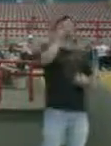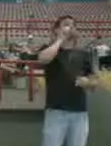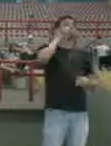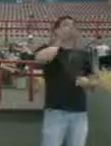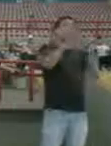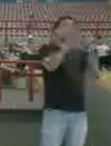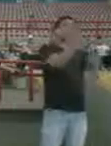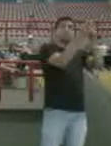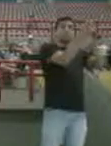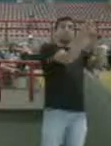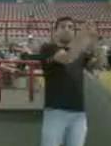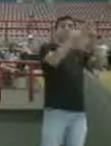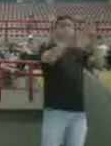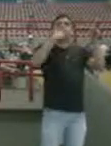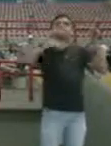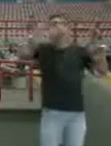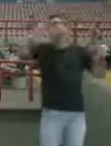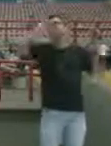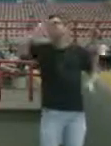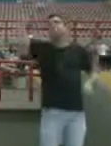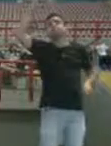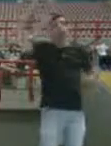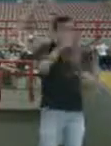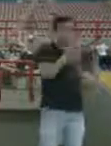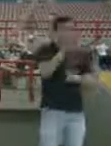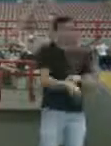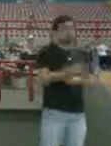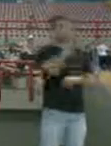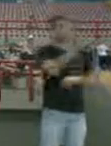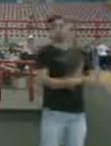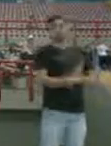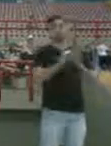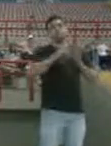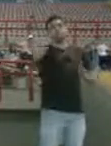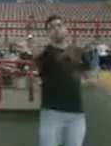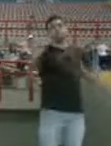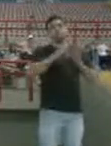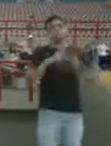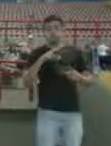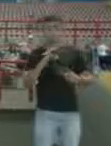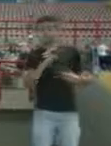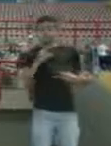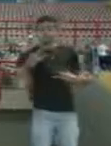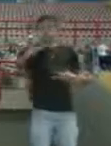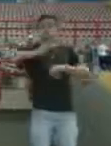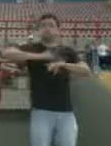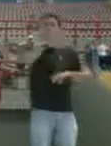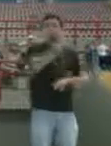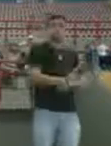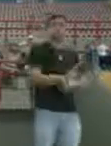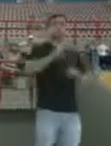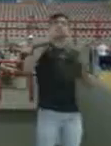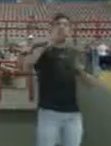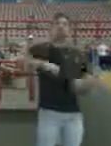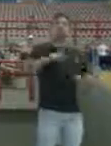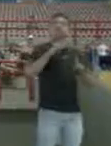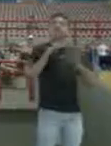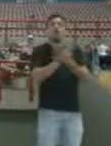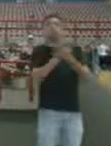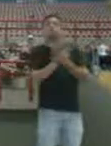quem descobriu o combustível vindo da agricultura fomos nós. Quem descobriu o pré-sal fomos nós. Então o Brasil sim, em